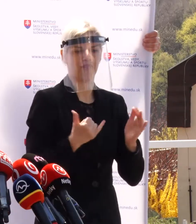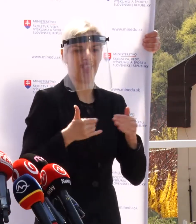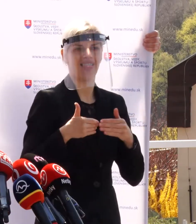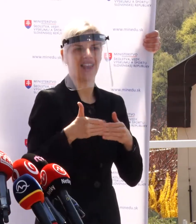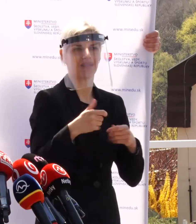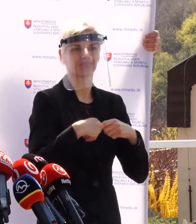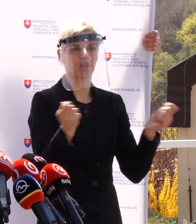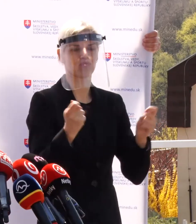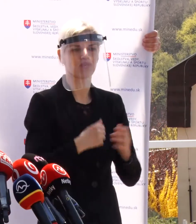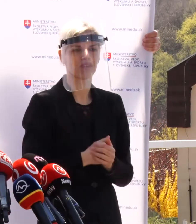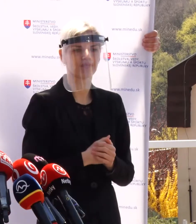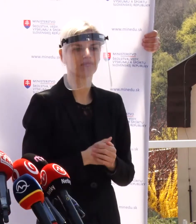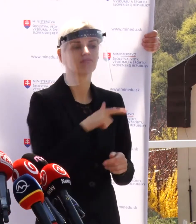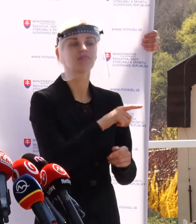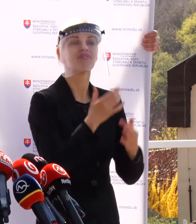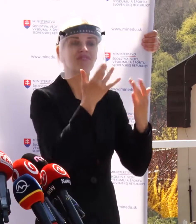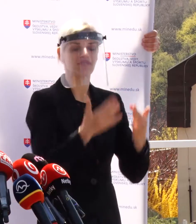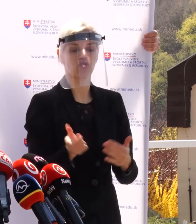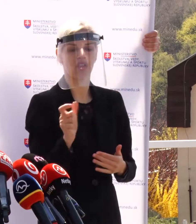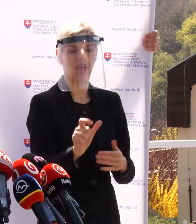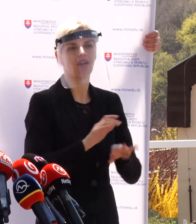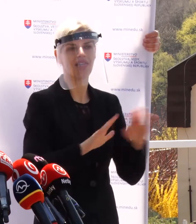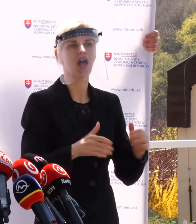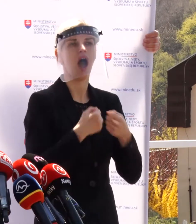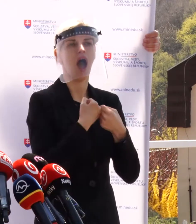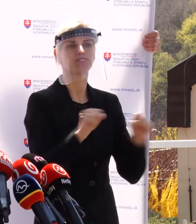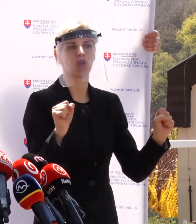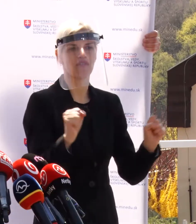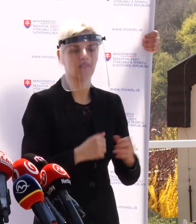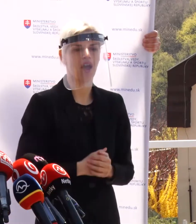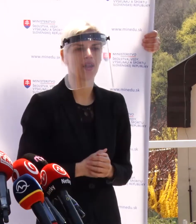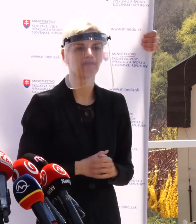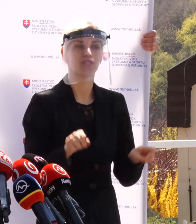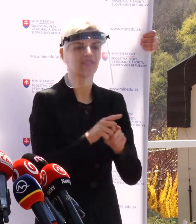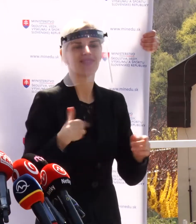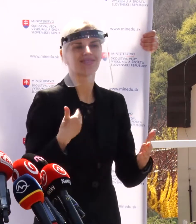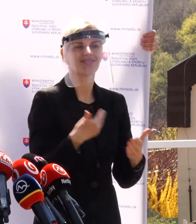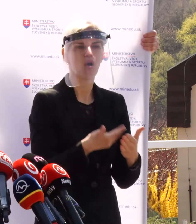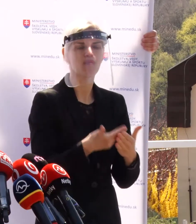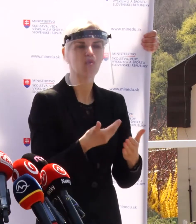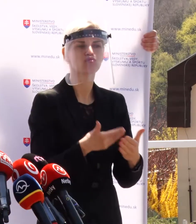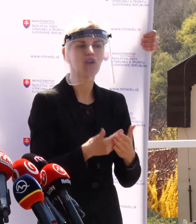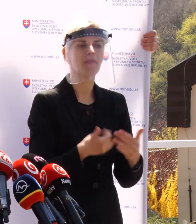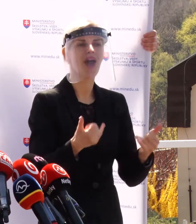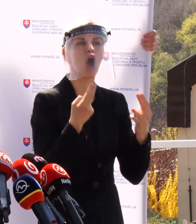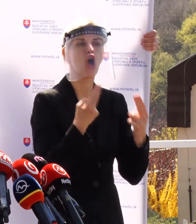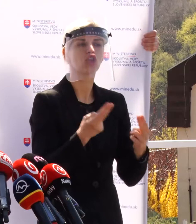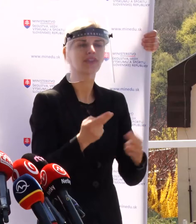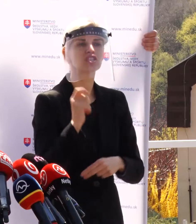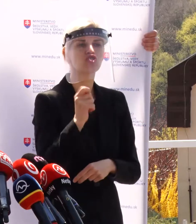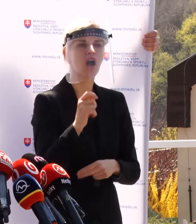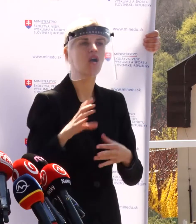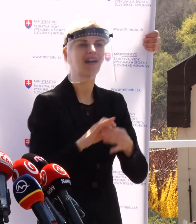sa na vysvedčení uvedie iba to, že žiak predmet absolvoval. Rovnako neodporúčame v súčasnej situácii hodnotiť žiakov na